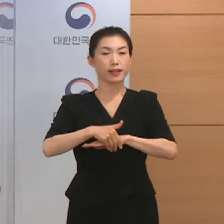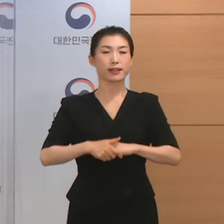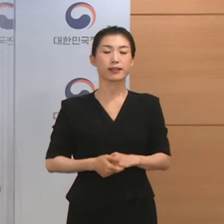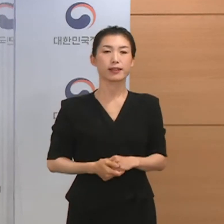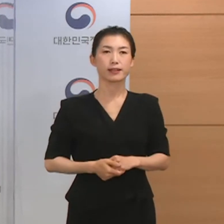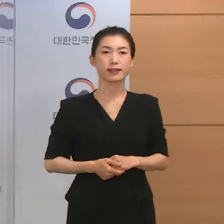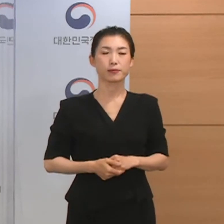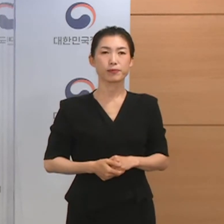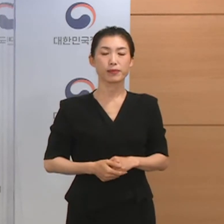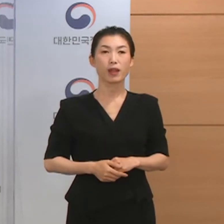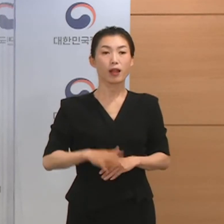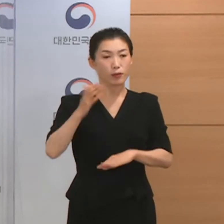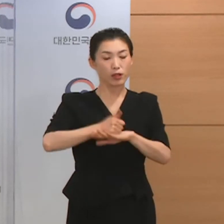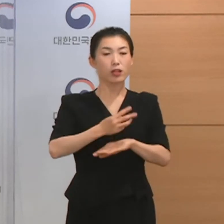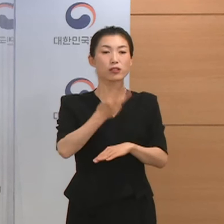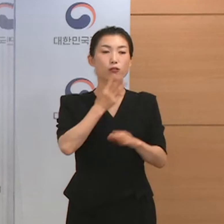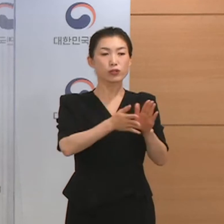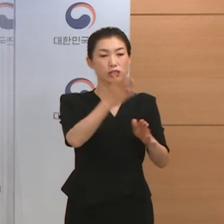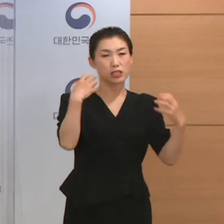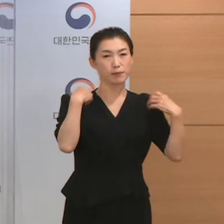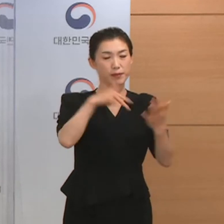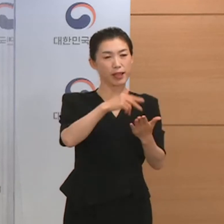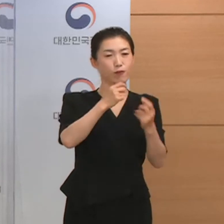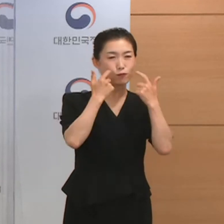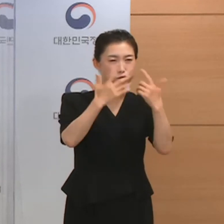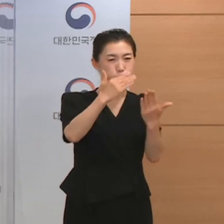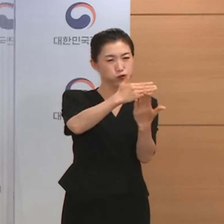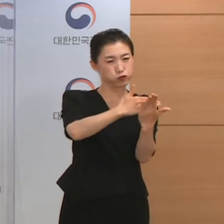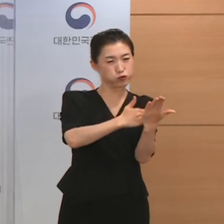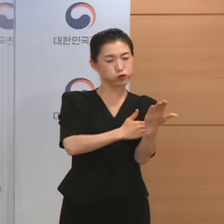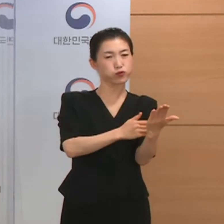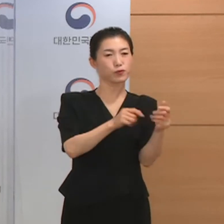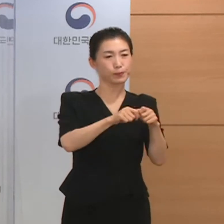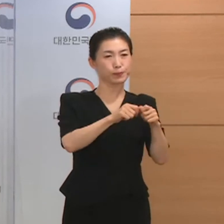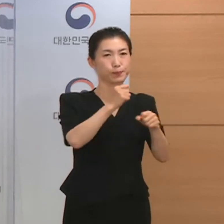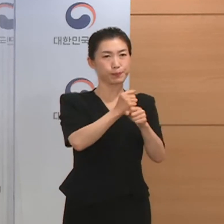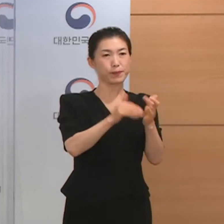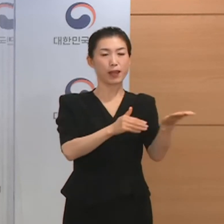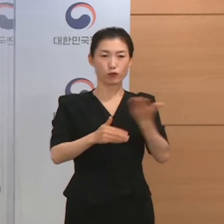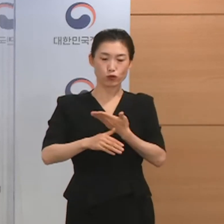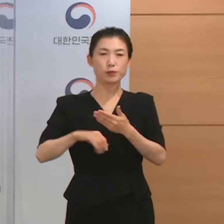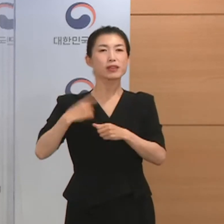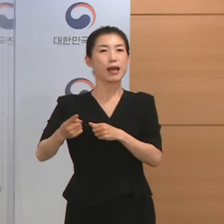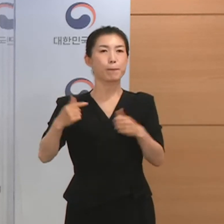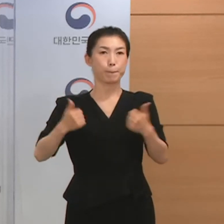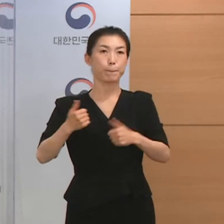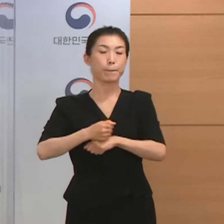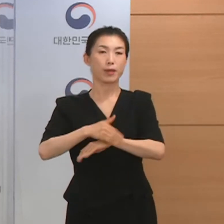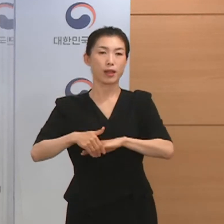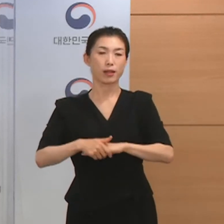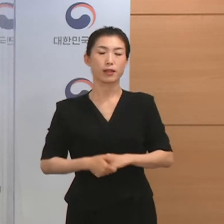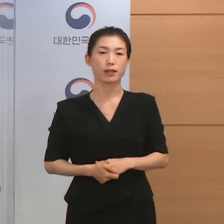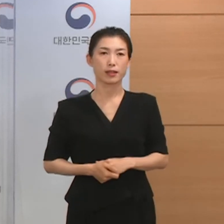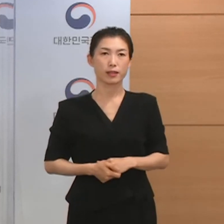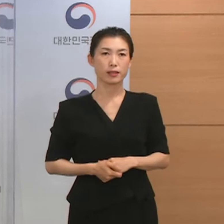더 구체화된 계획을 제시하면 다시 또 협의가 진행될 예정입니다. 다만 논의 과정에서도 함께 서울시와